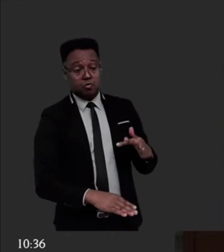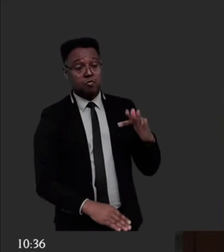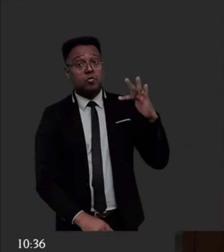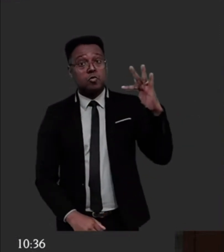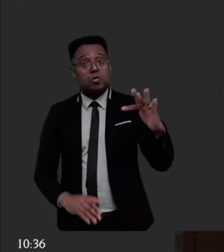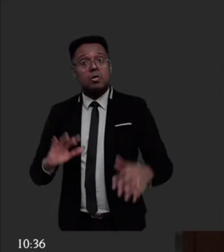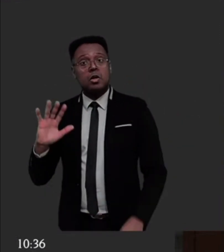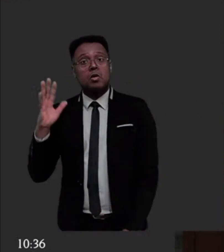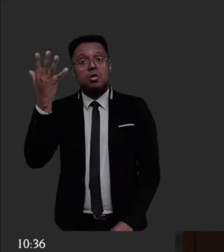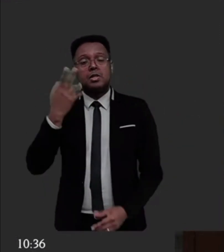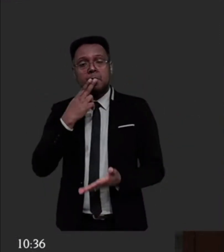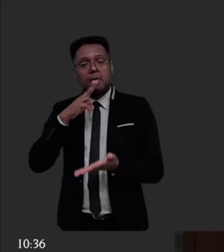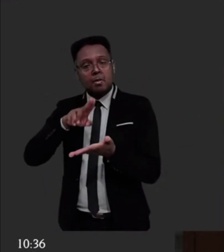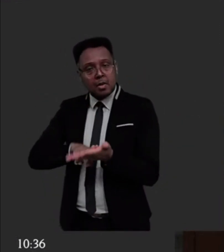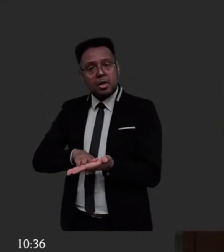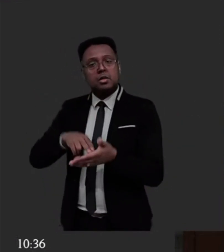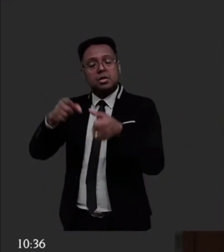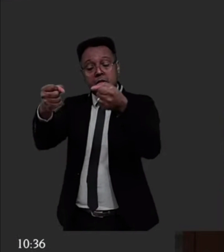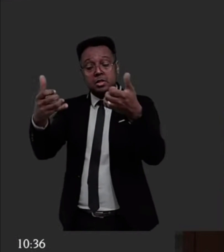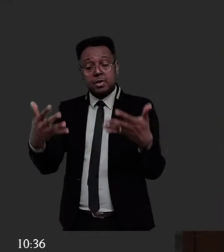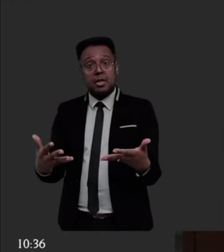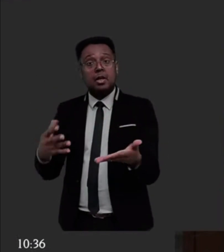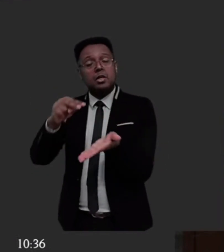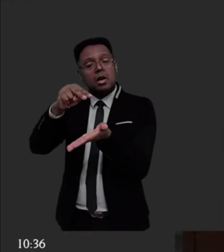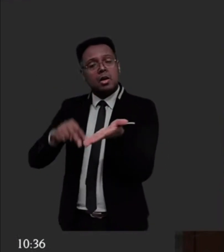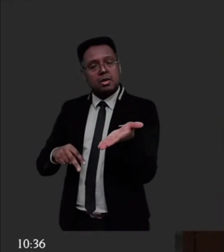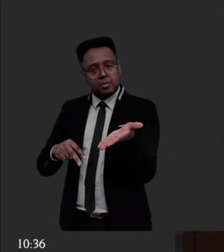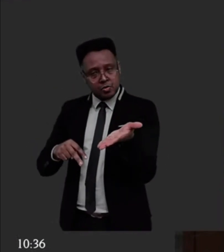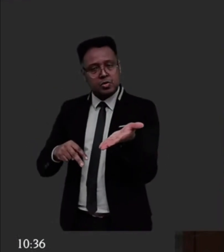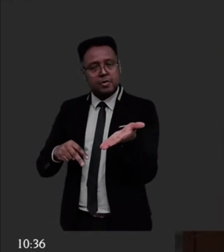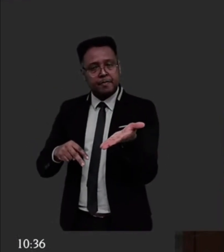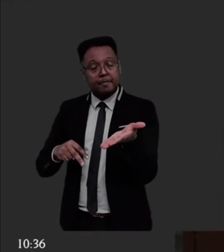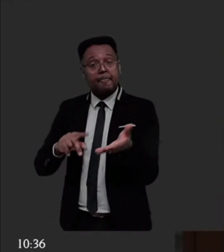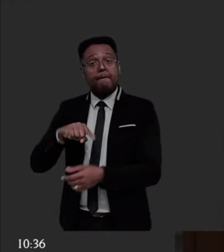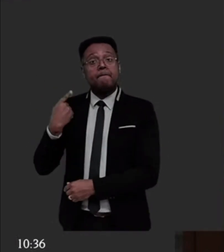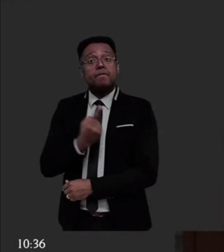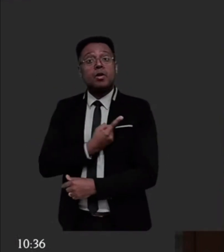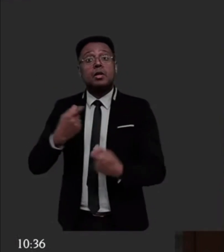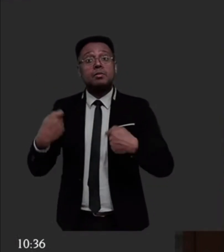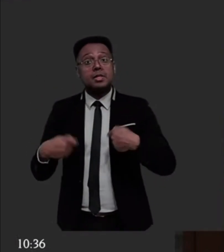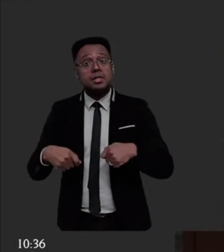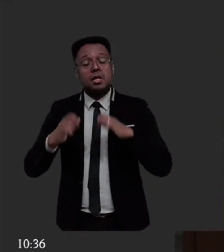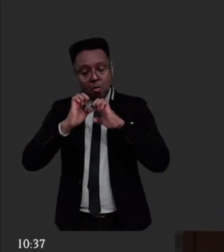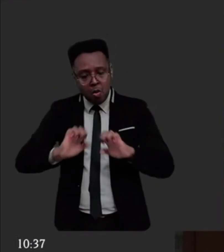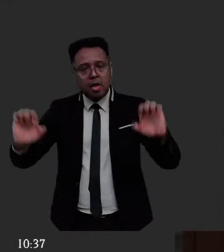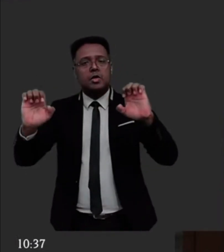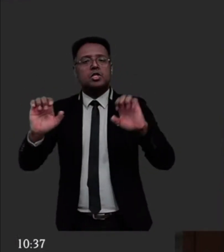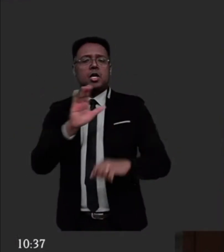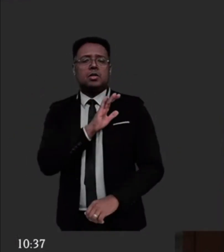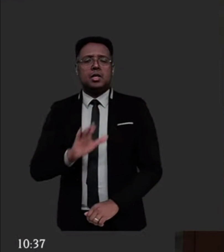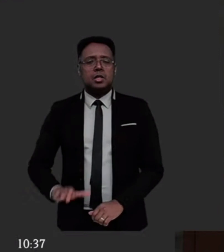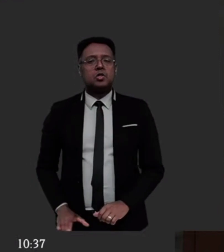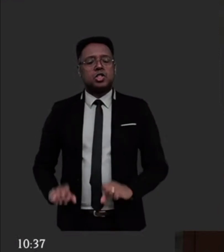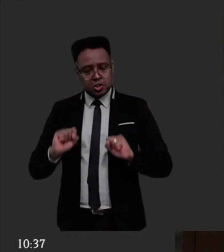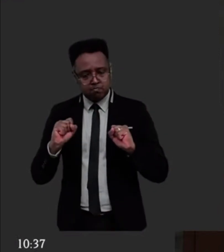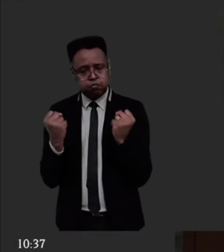Esta é a finalidade desta carta, que Deus nos dá a graça de ler, que é defender o Evangelho de Jesus Cristo. Por enquanto vivemos em